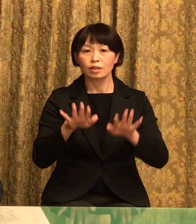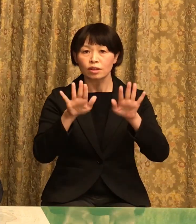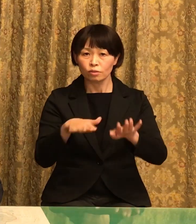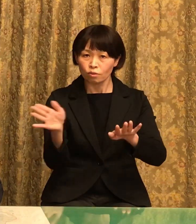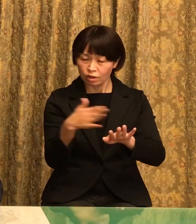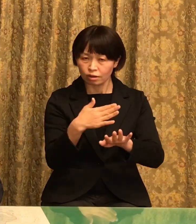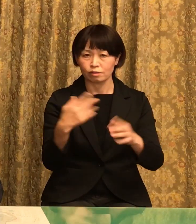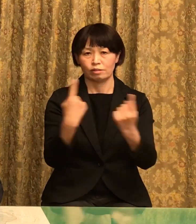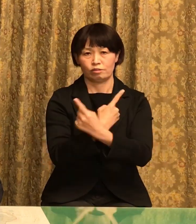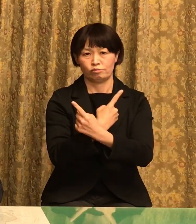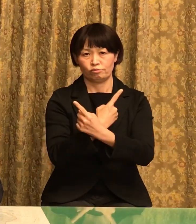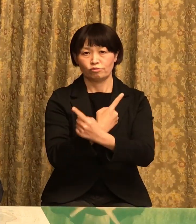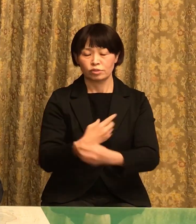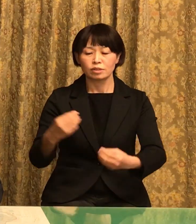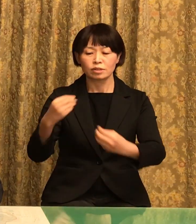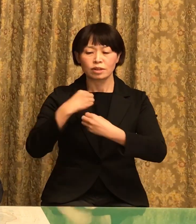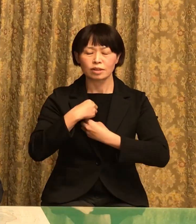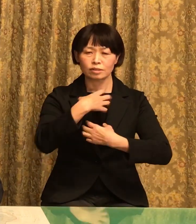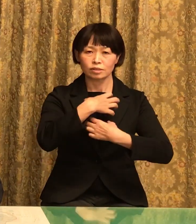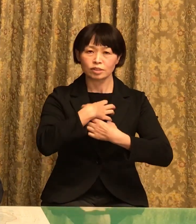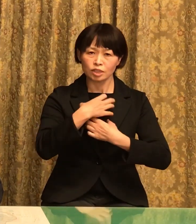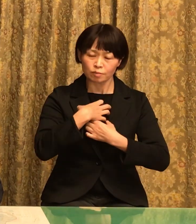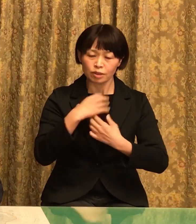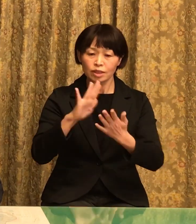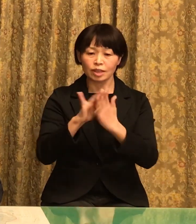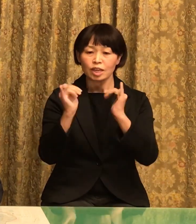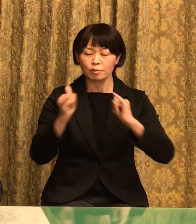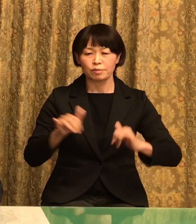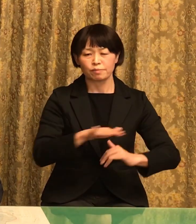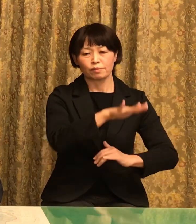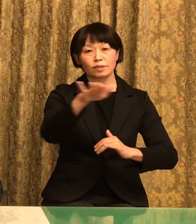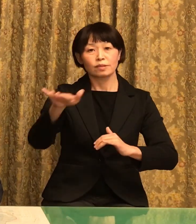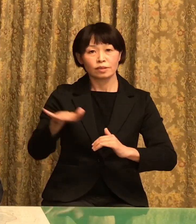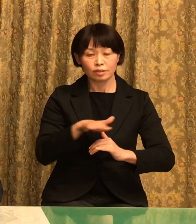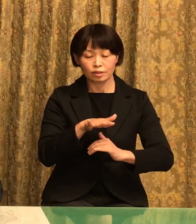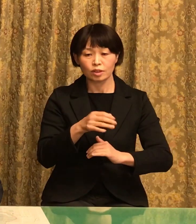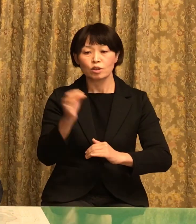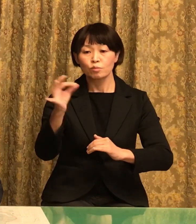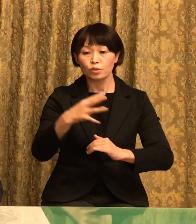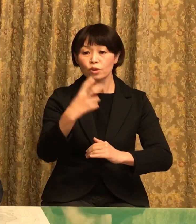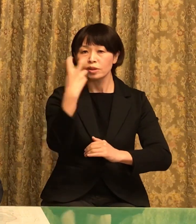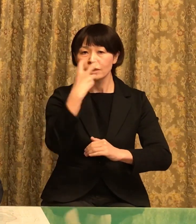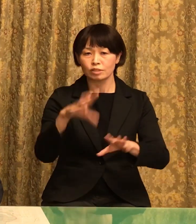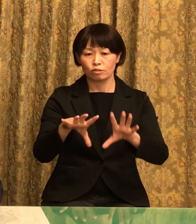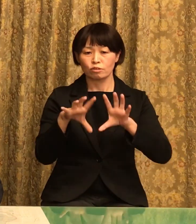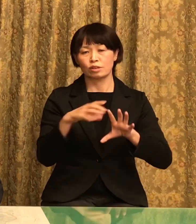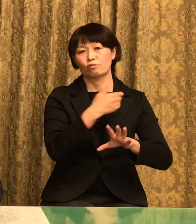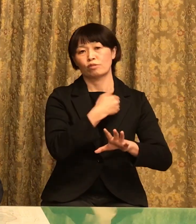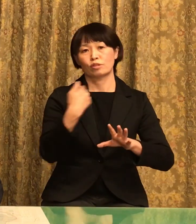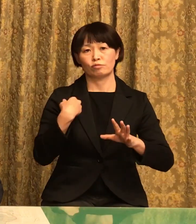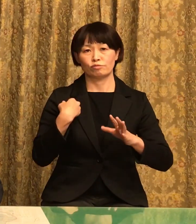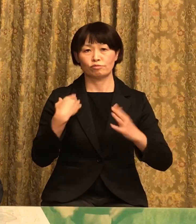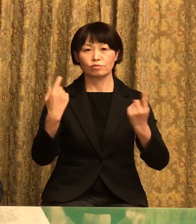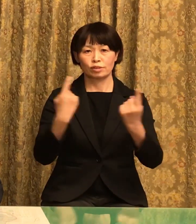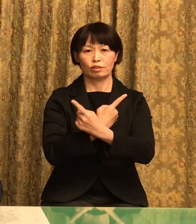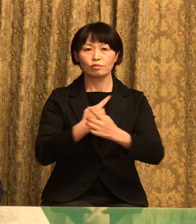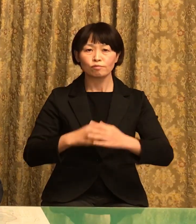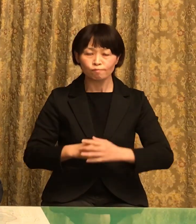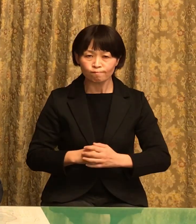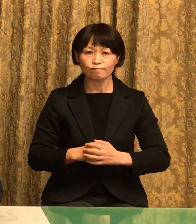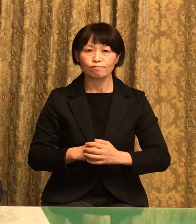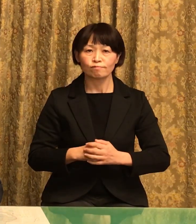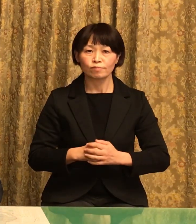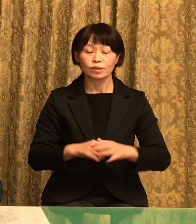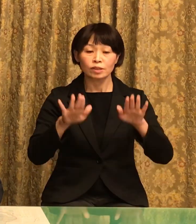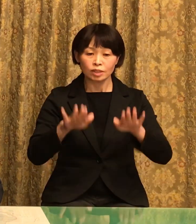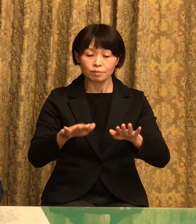から感染不安を感じるすべての県民の皆さんが受けられるようにいたしました。そしてすで